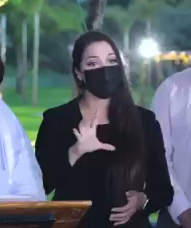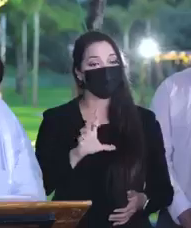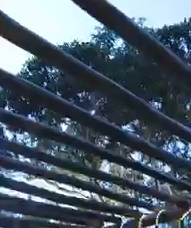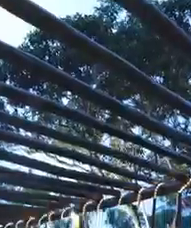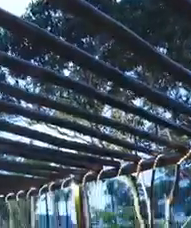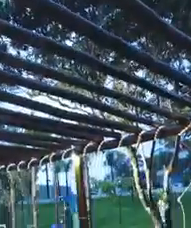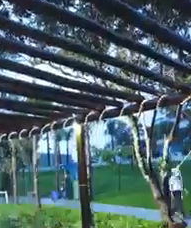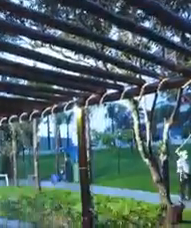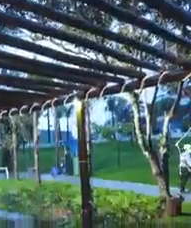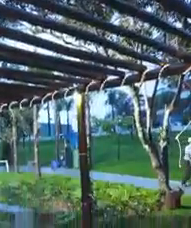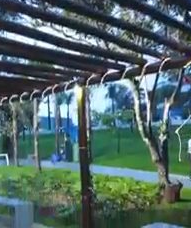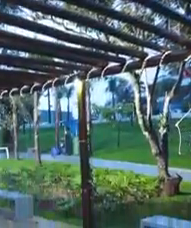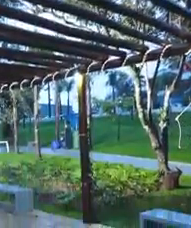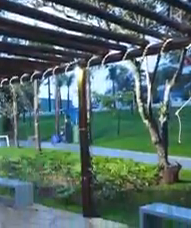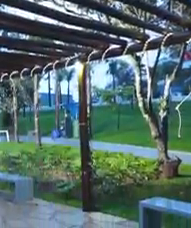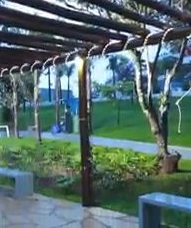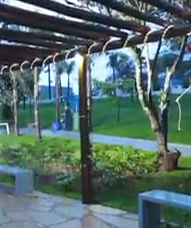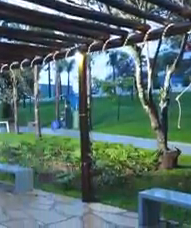Parque Sabiá.